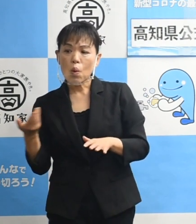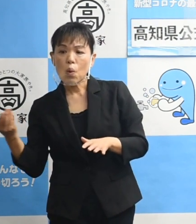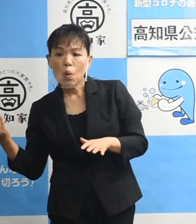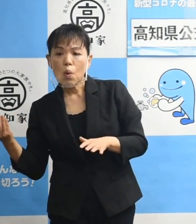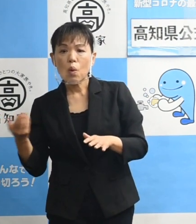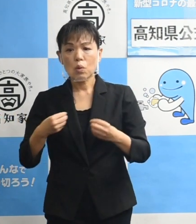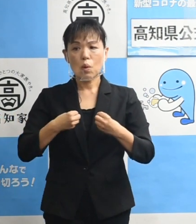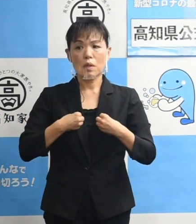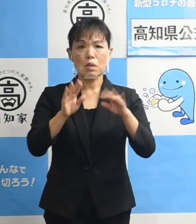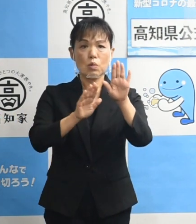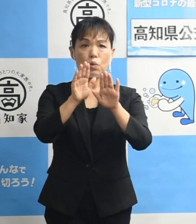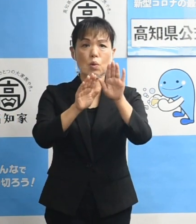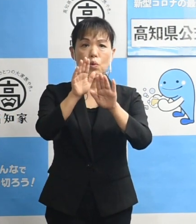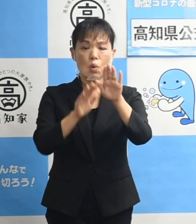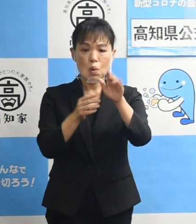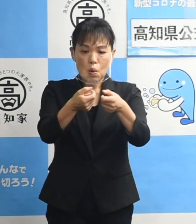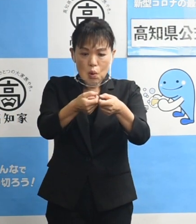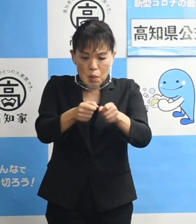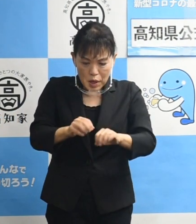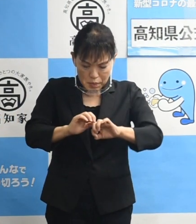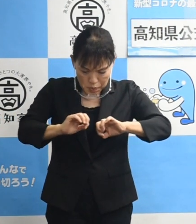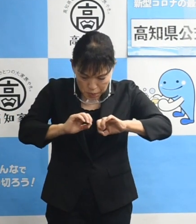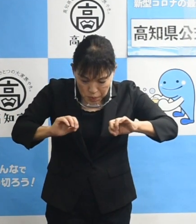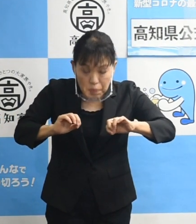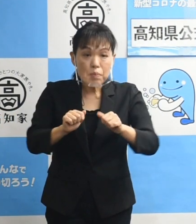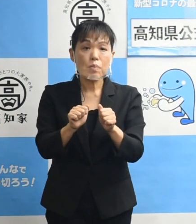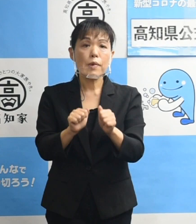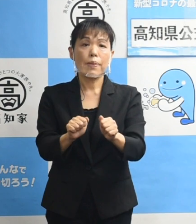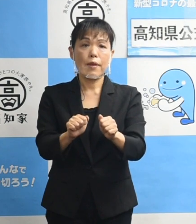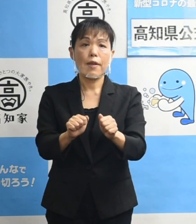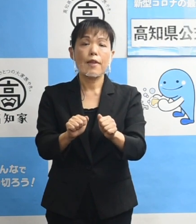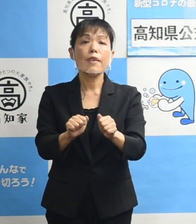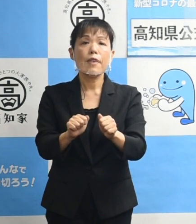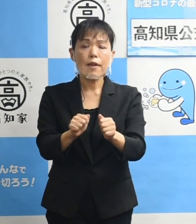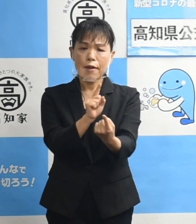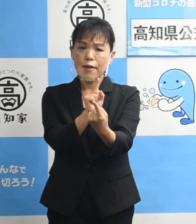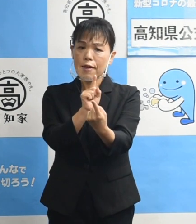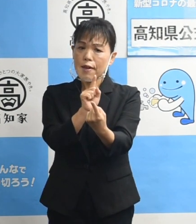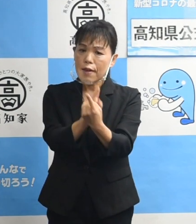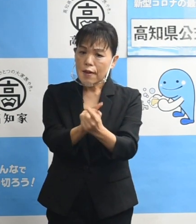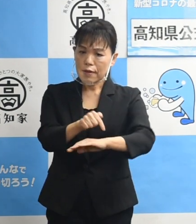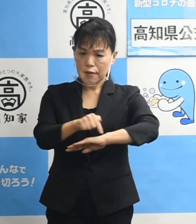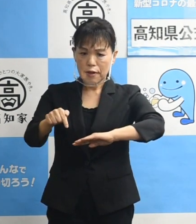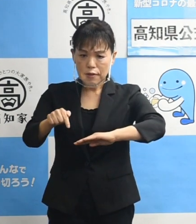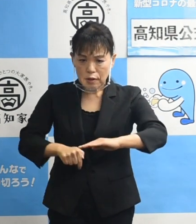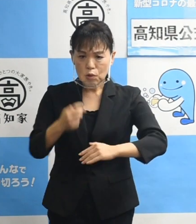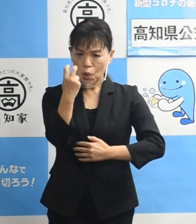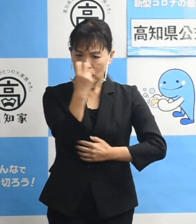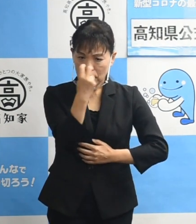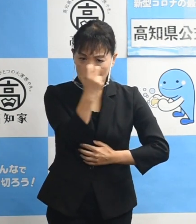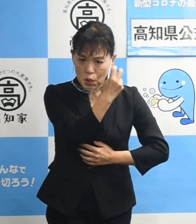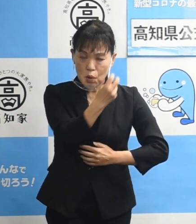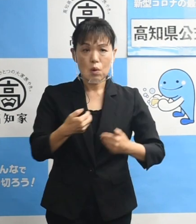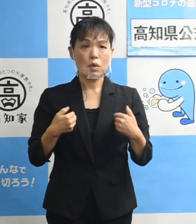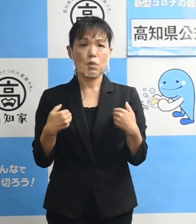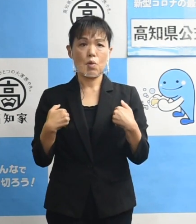感染の傾向をさらに詳細に分析をし、また講ずべき対策ということについて検討する必要があると考え